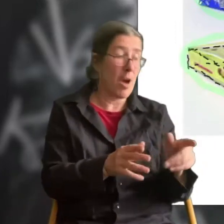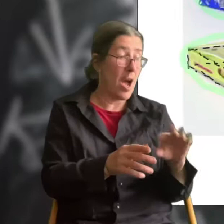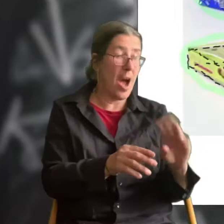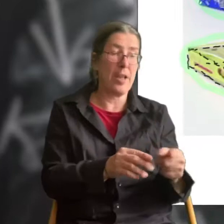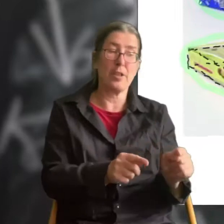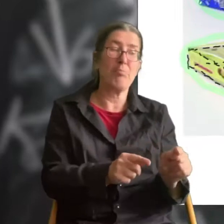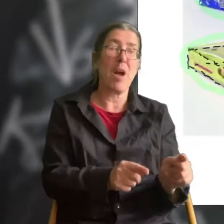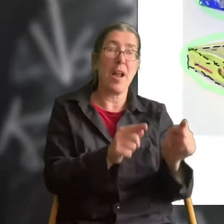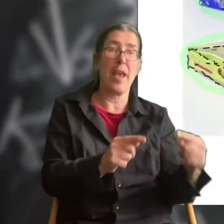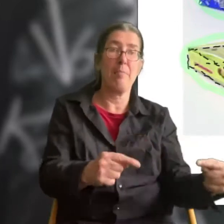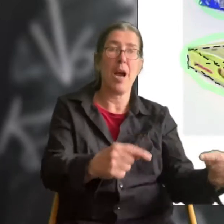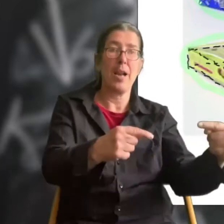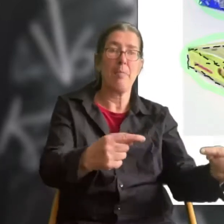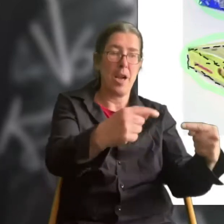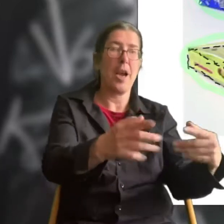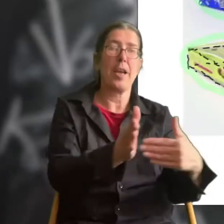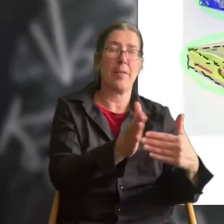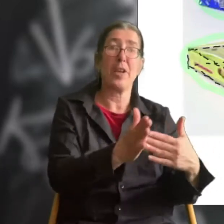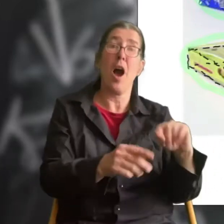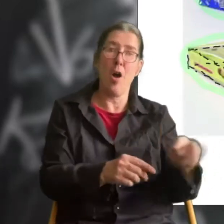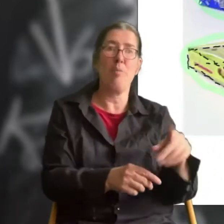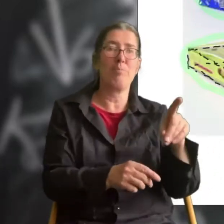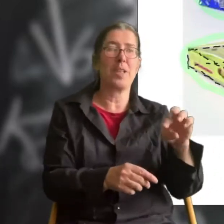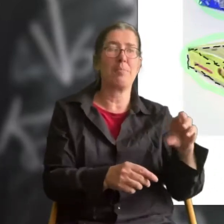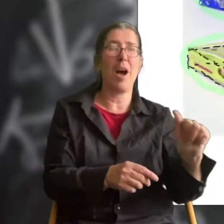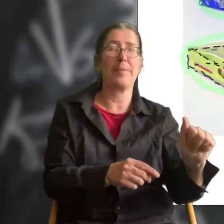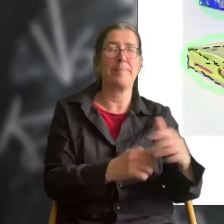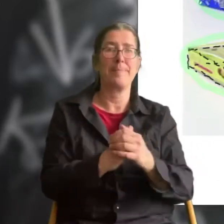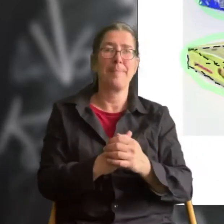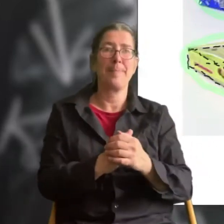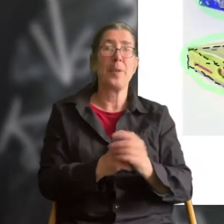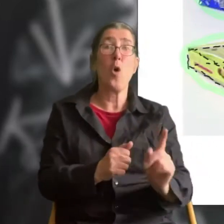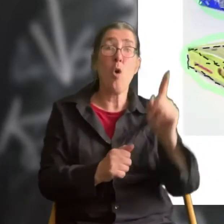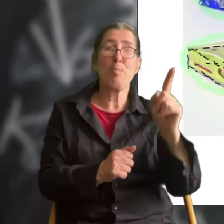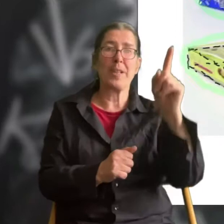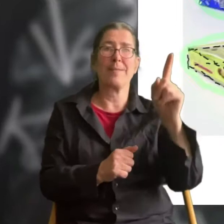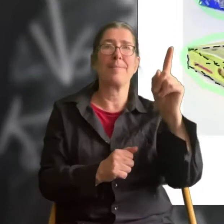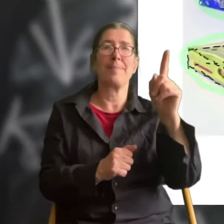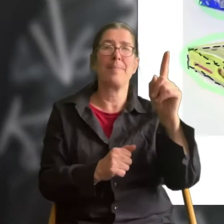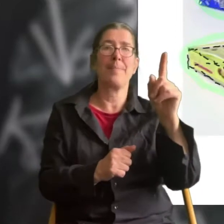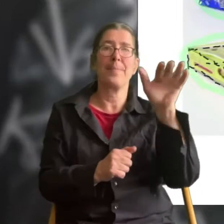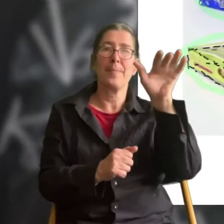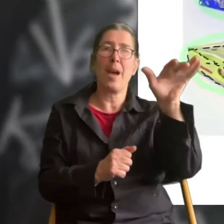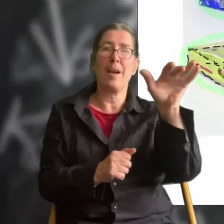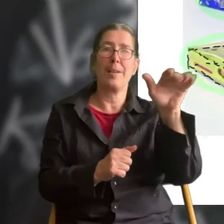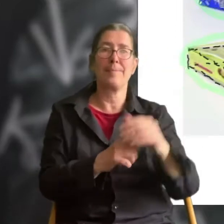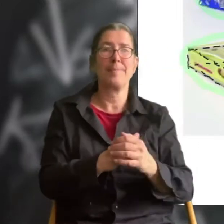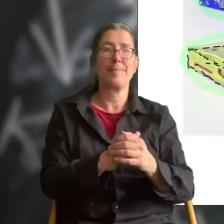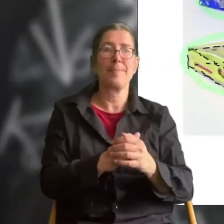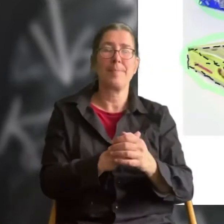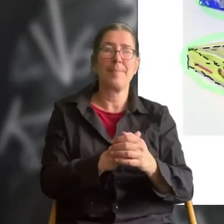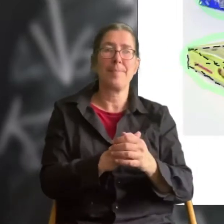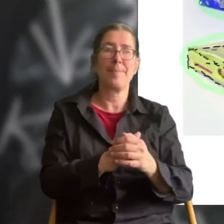da ist auch alles parallel zueinander und im rechten Winkel ist auch ein Prisma. Und hier oben haben